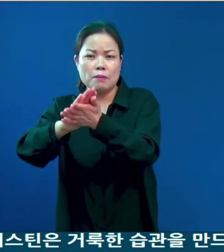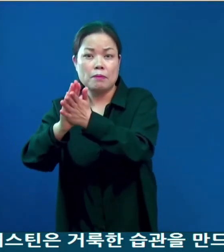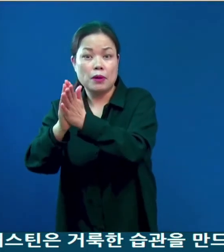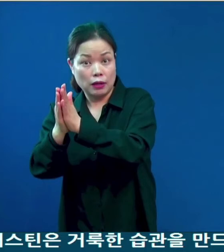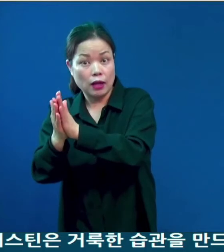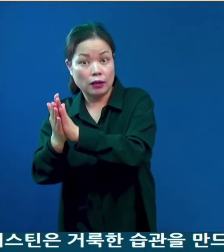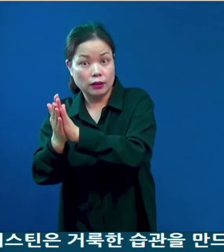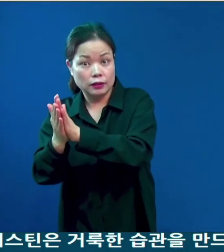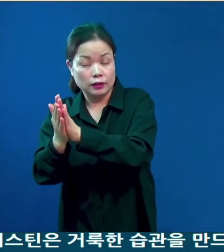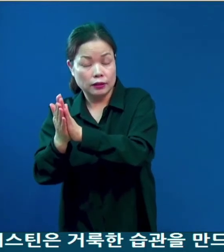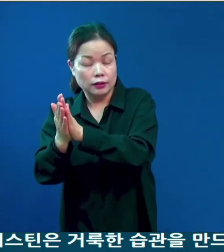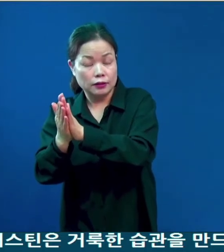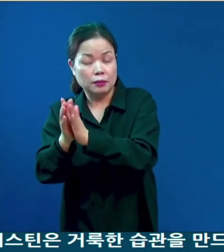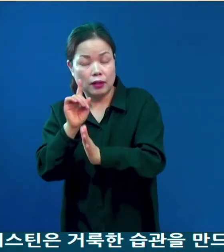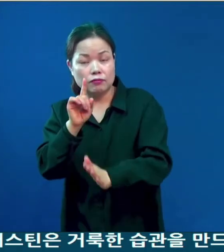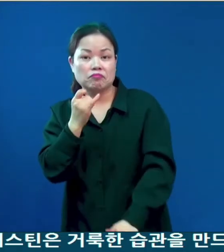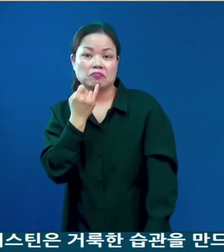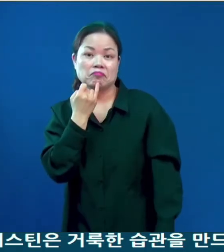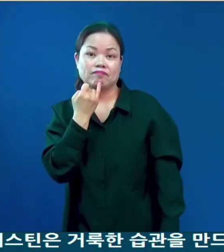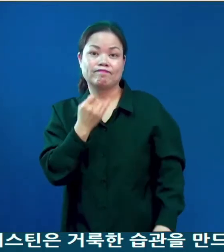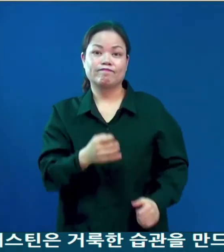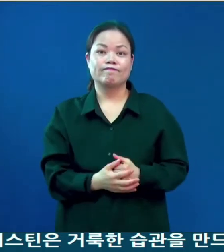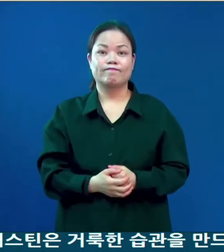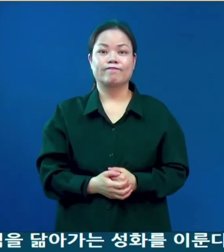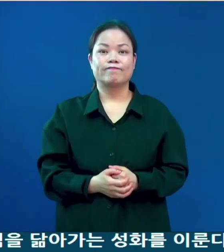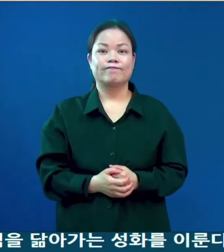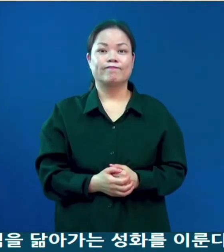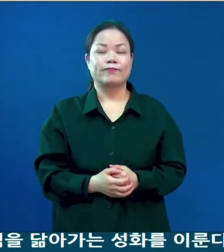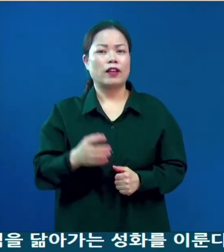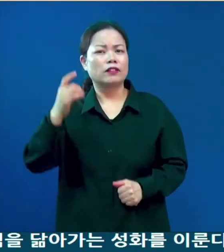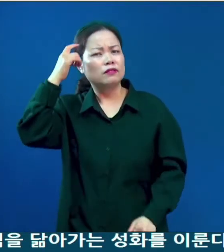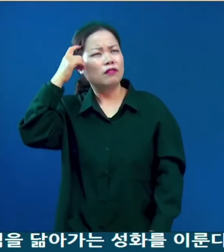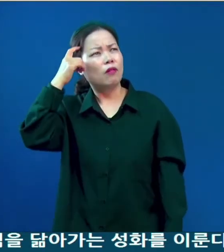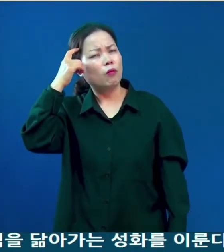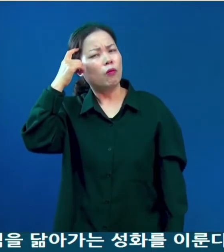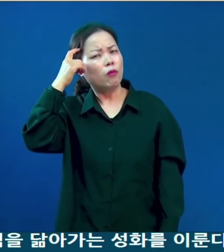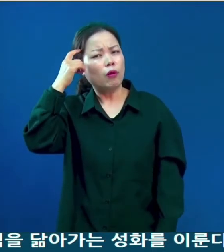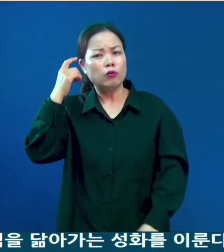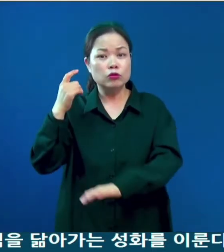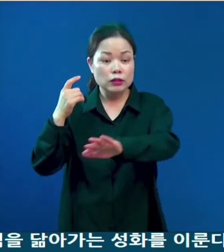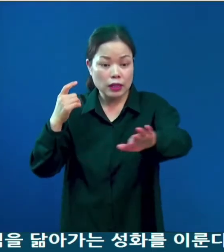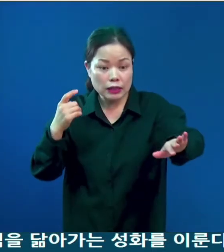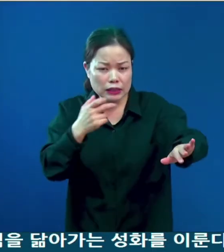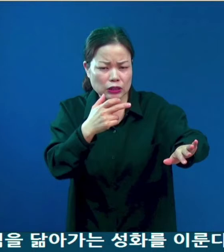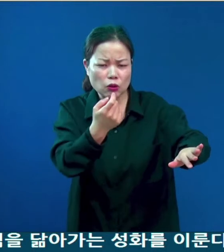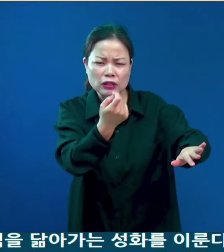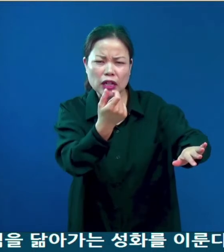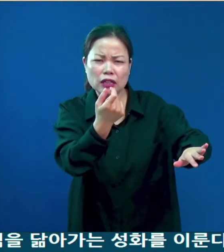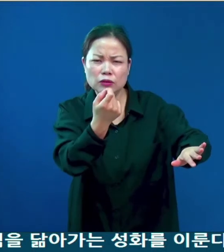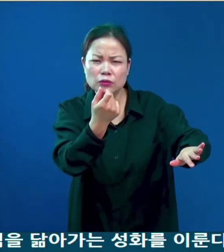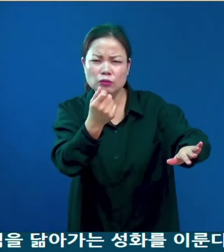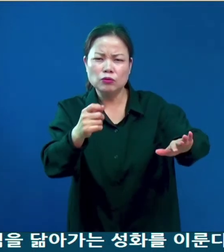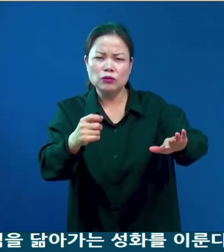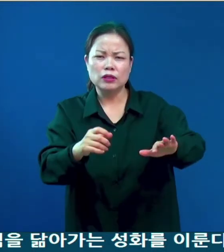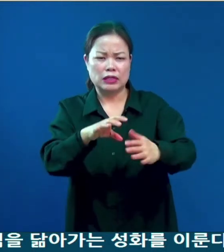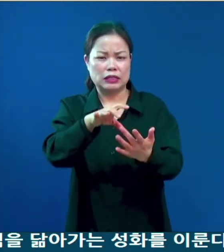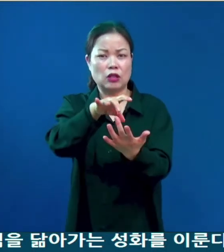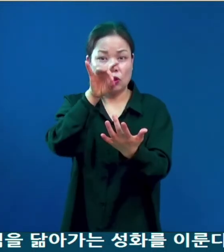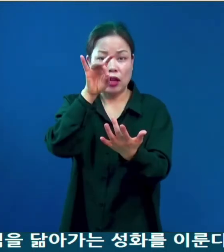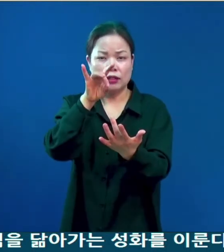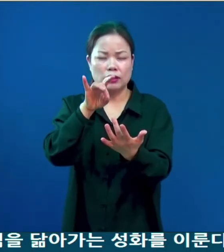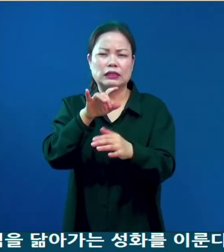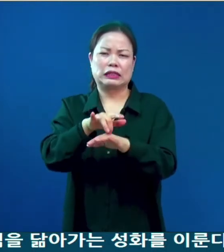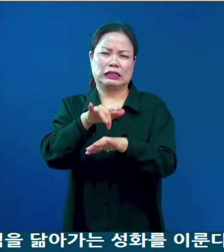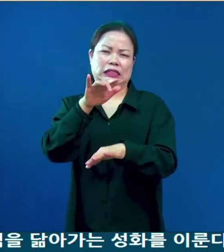말해도 괜찮을 것 같습니다. 생각해 보면 우리가 하는 크고 작은 모든 선택도